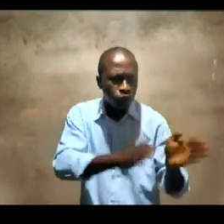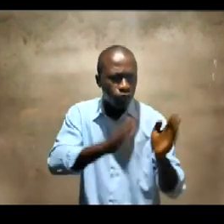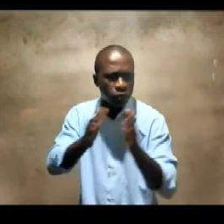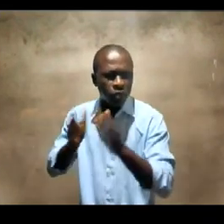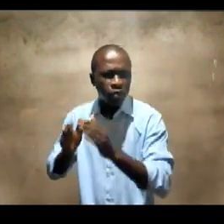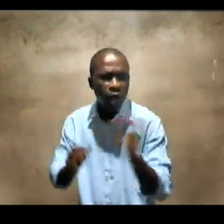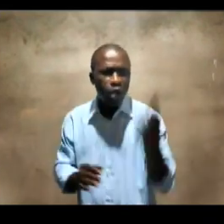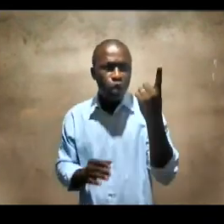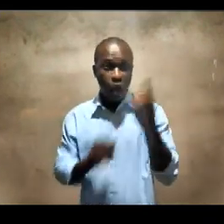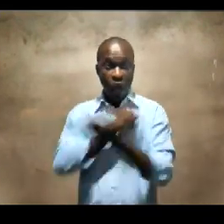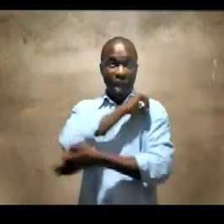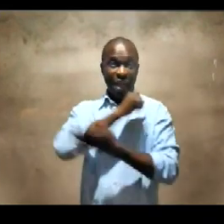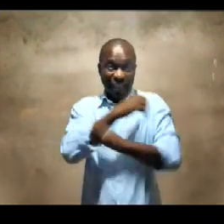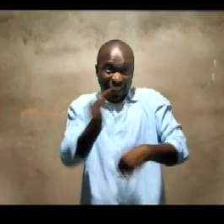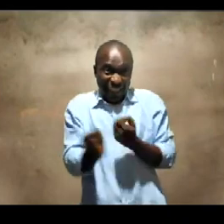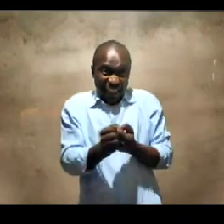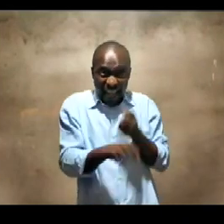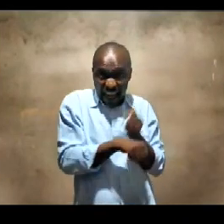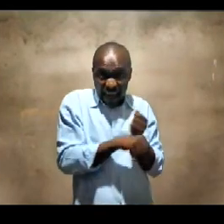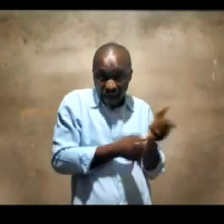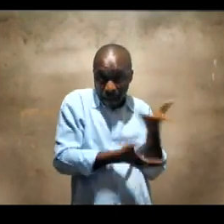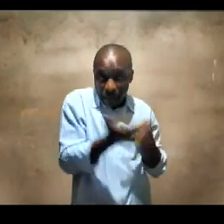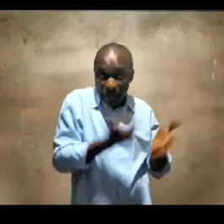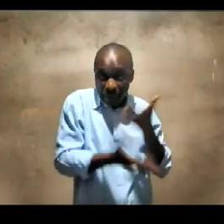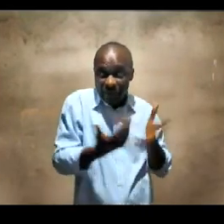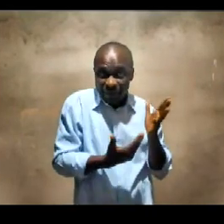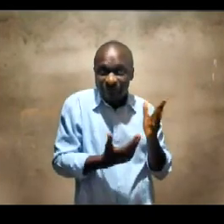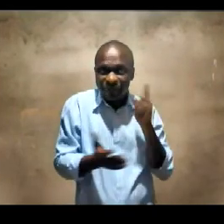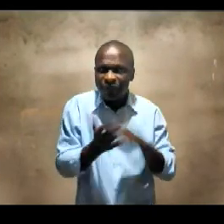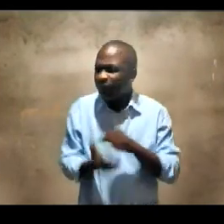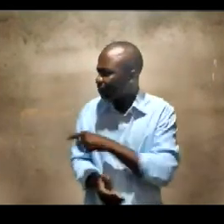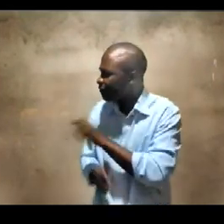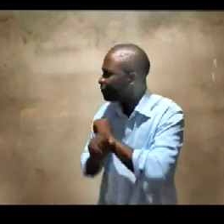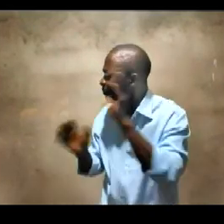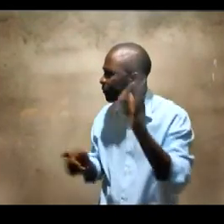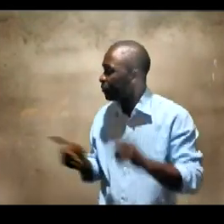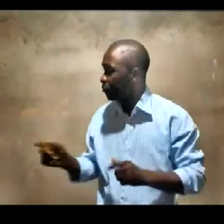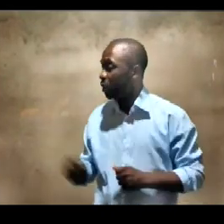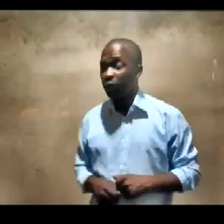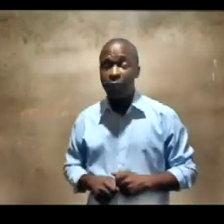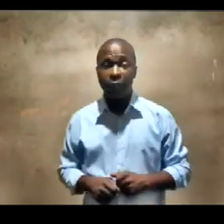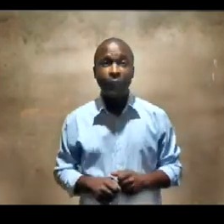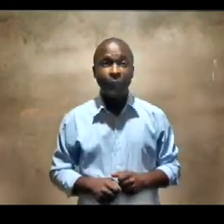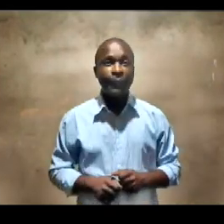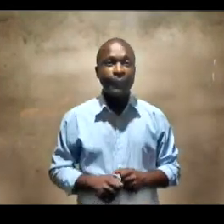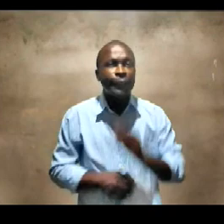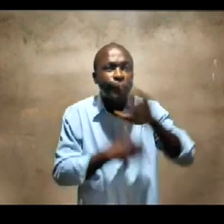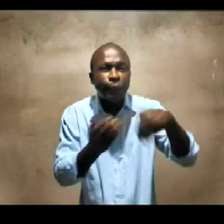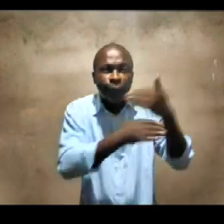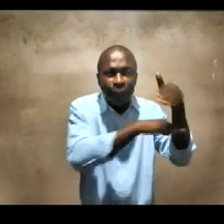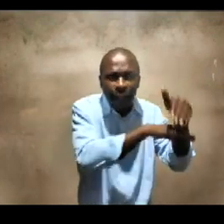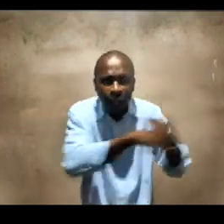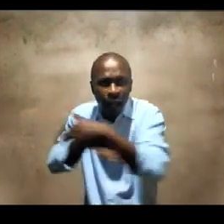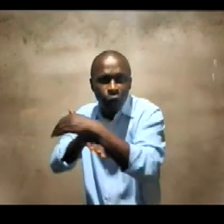éléments étrangers, a déclaré le ministère de l'Intérieur dans un communiqué. Toute l'année, nous avons démantelé